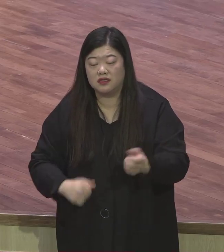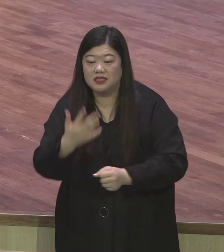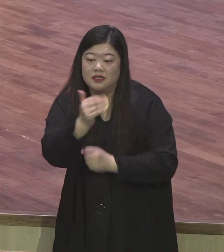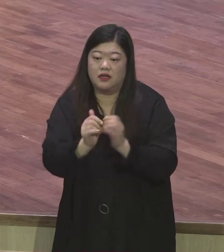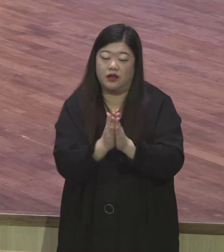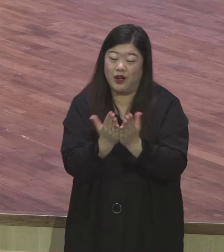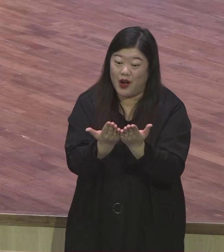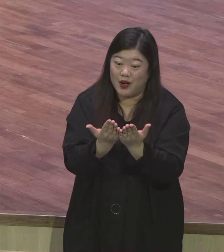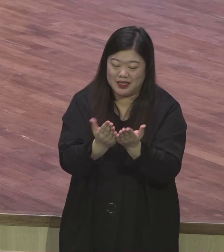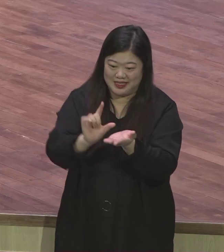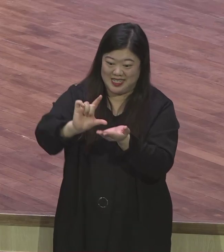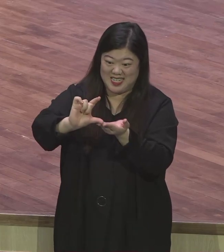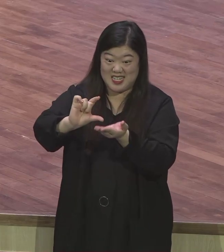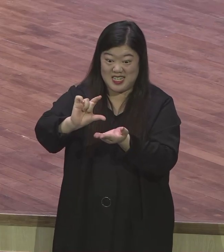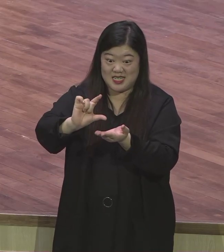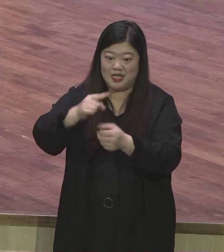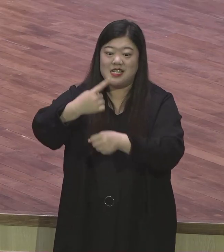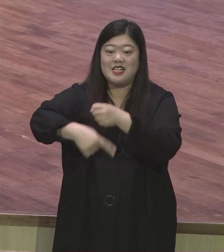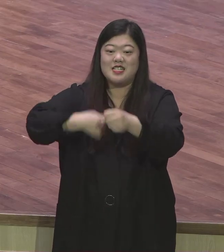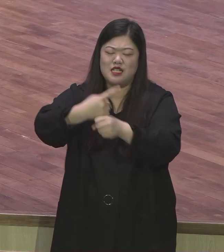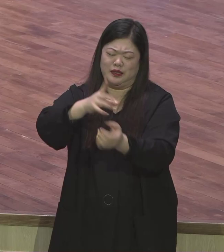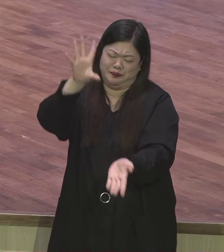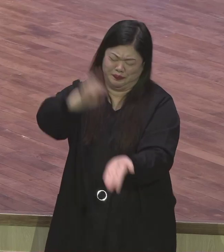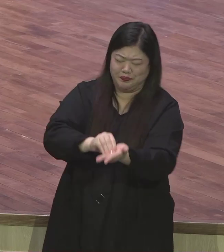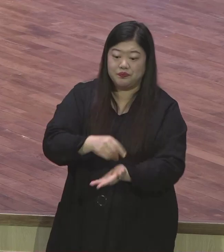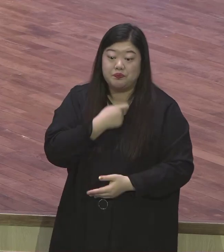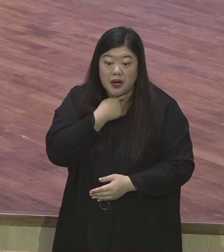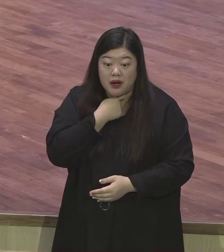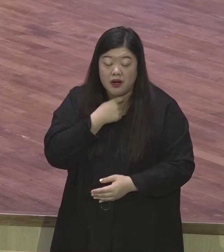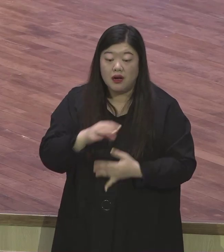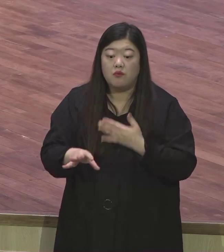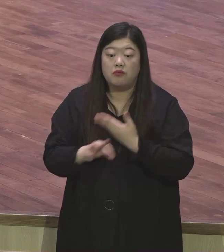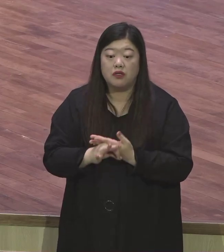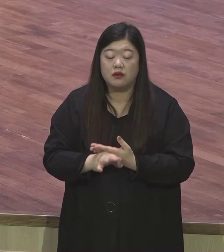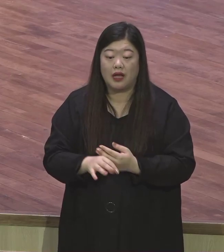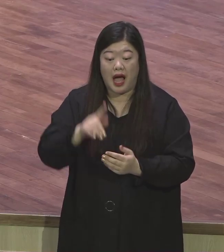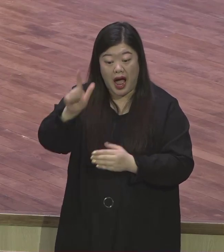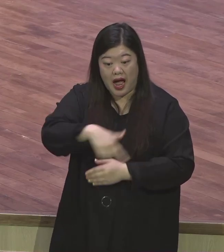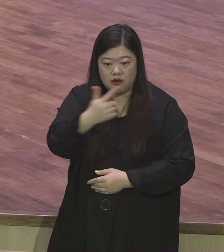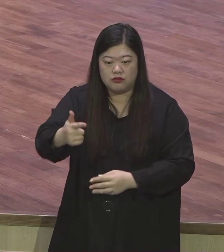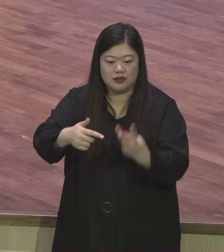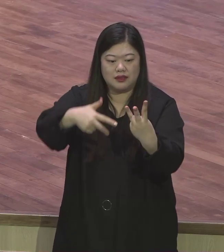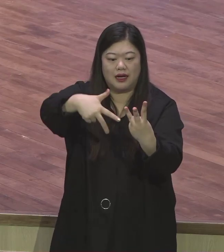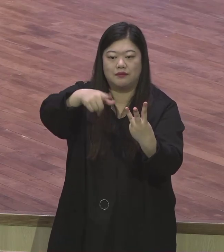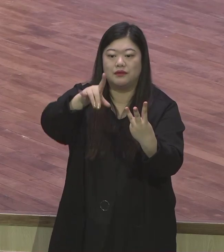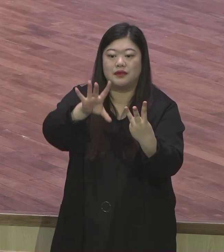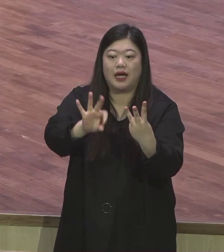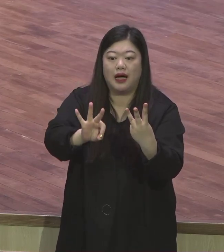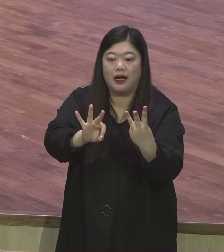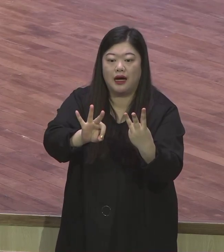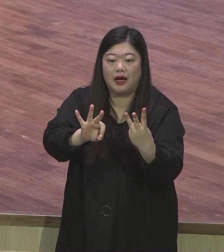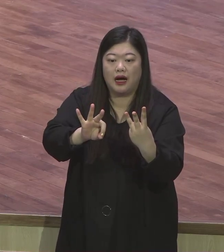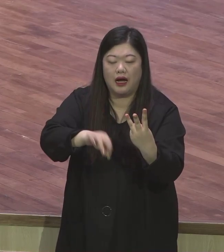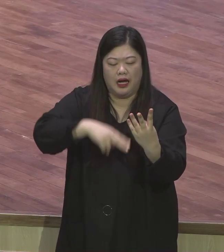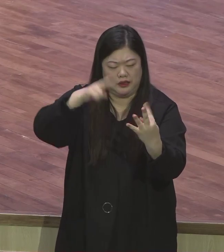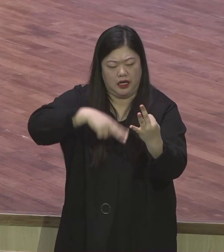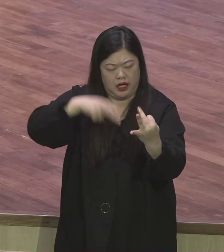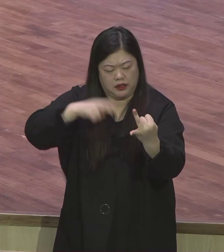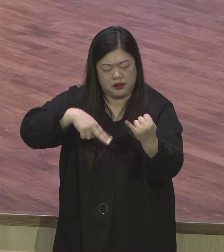성경을 1년에 한번 읽으려면 하루에 석 장씩을 읽어야만 한번 읽을 수가 있습니다.